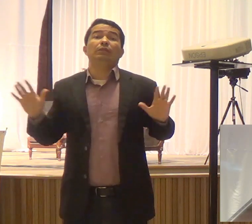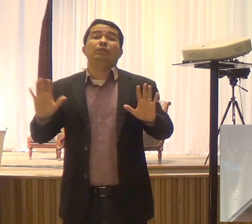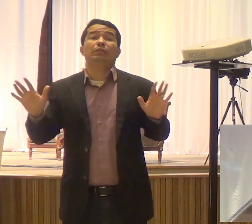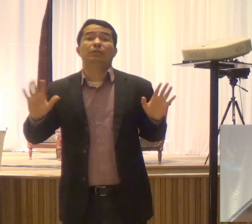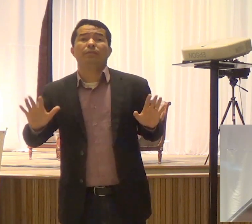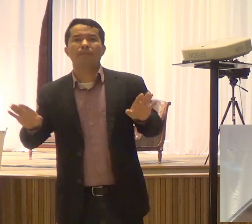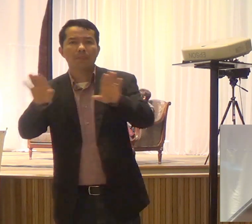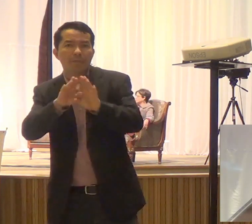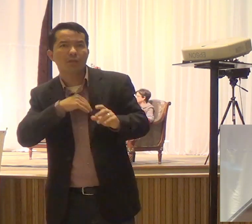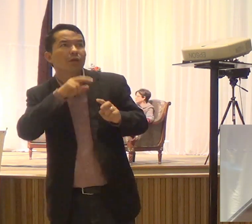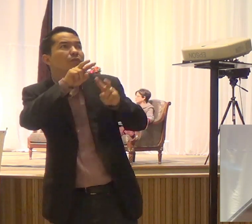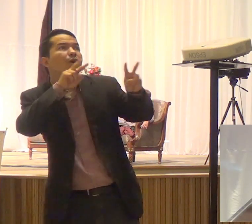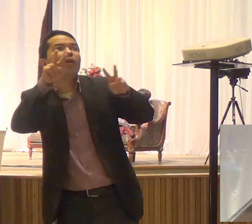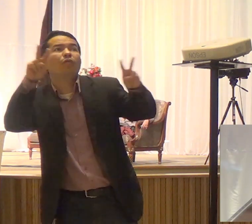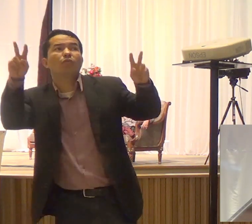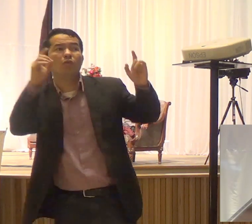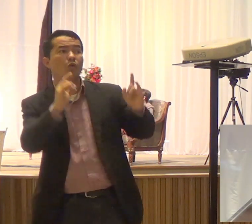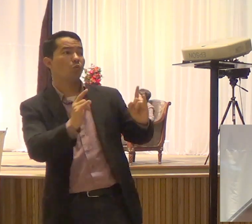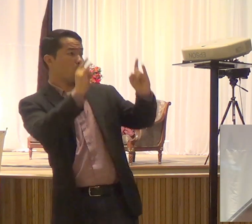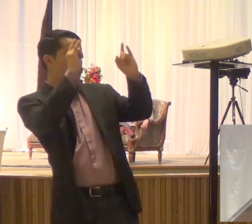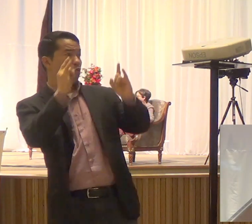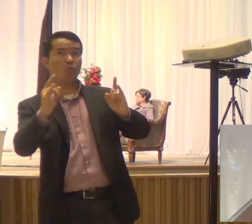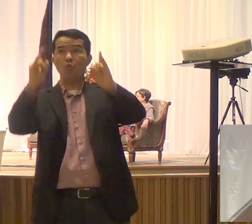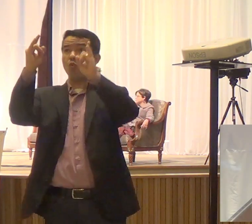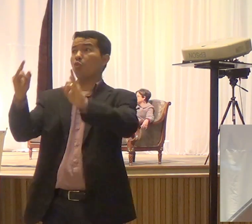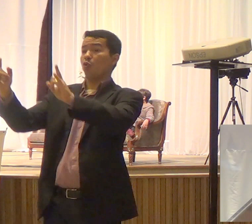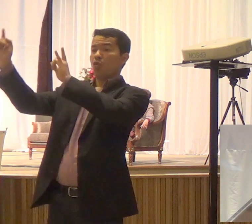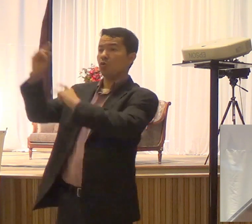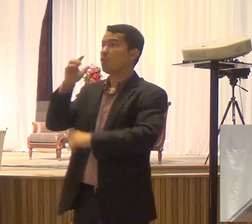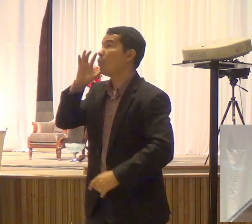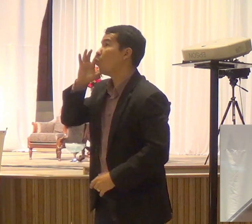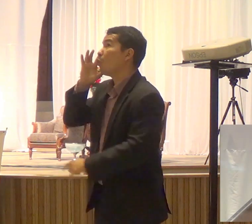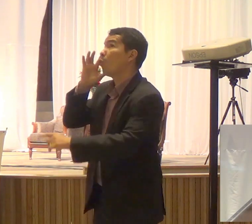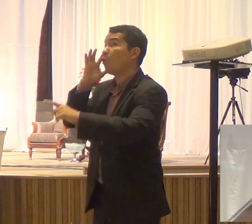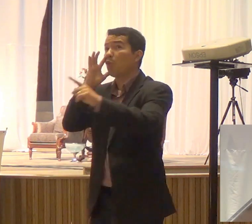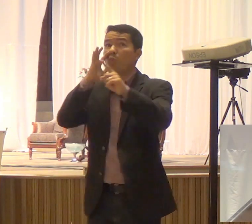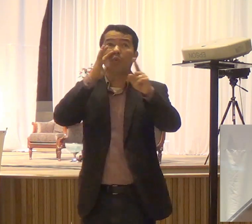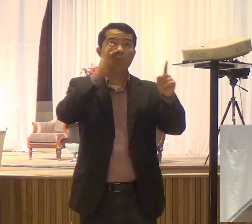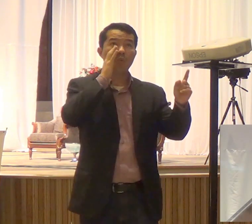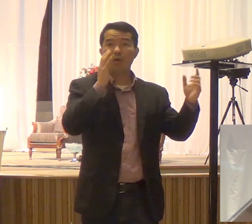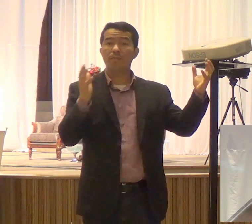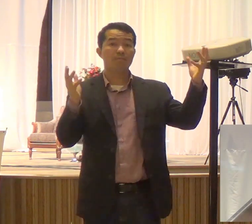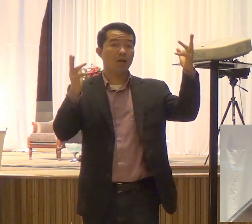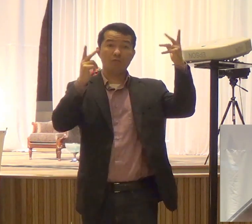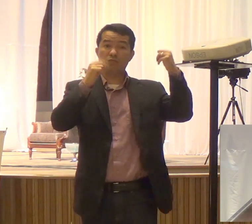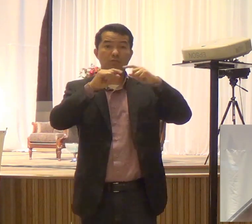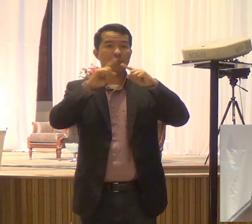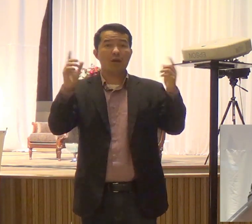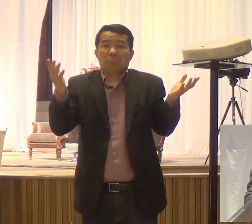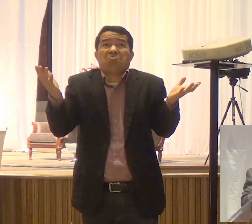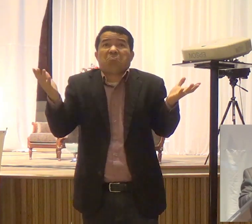estruturas arquitetônicas maravilhosas que não faziam sentido para eles. E em outras palavras, a gente